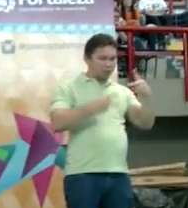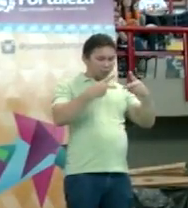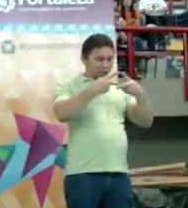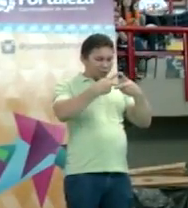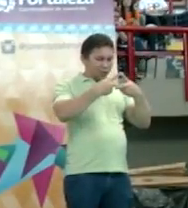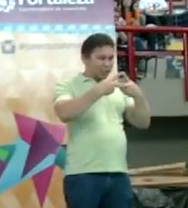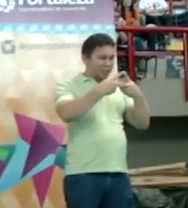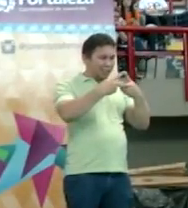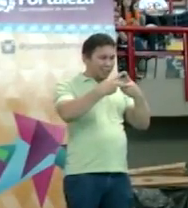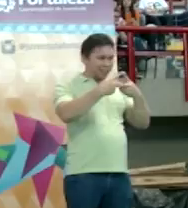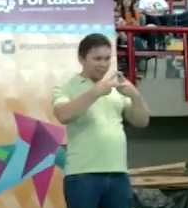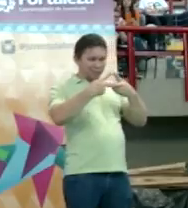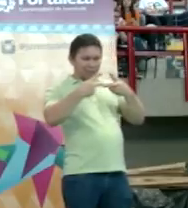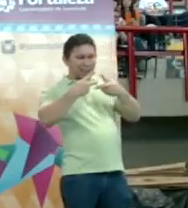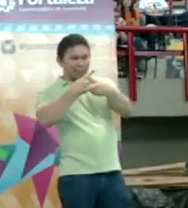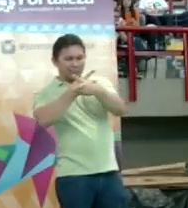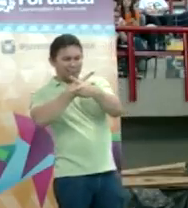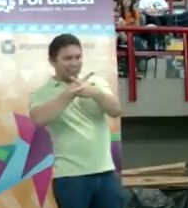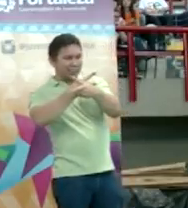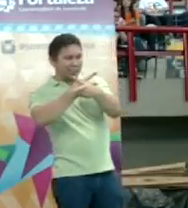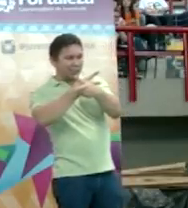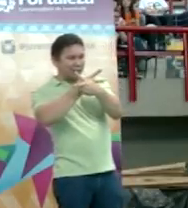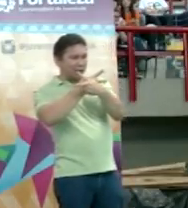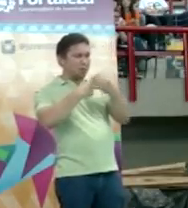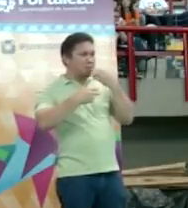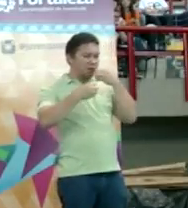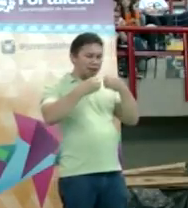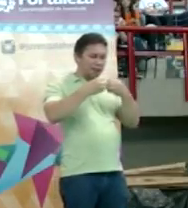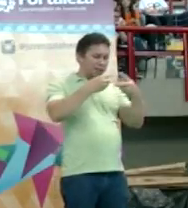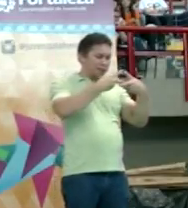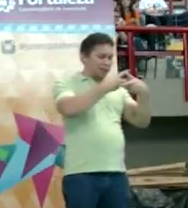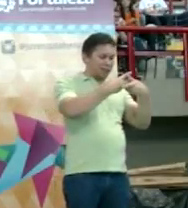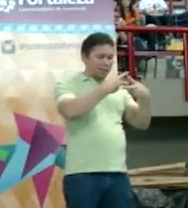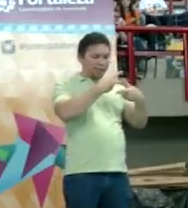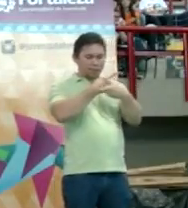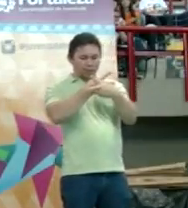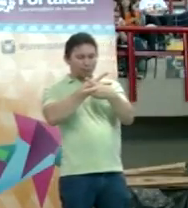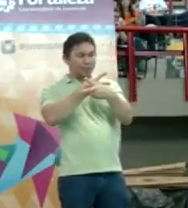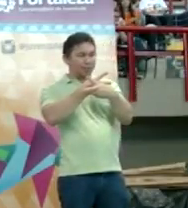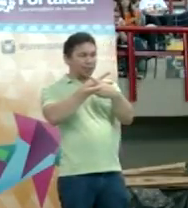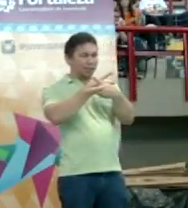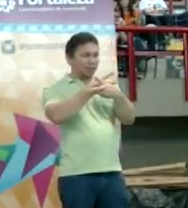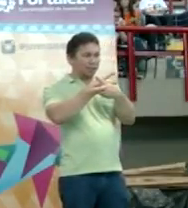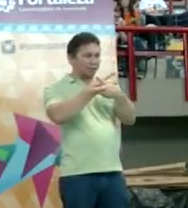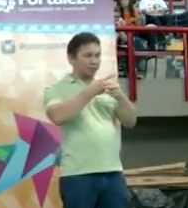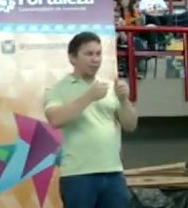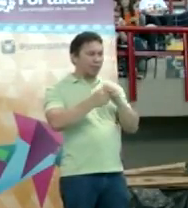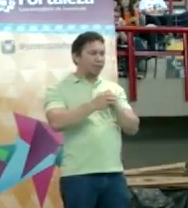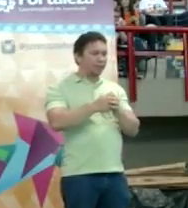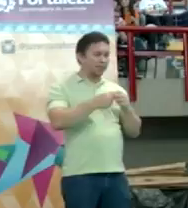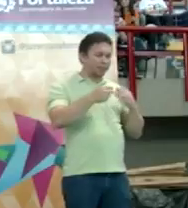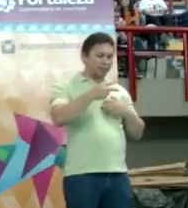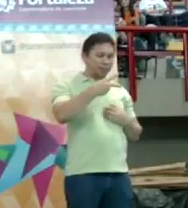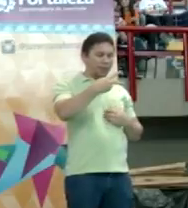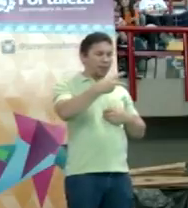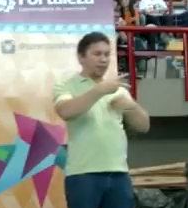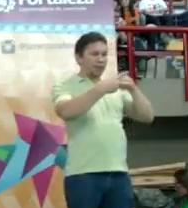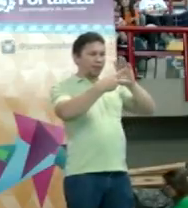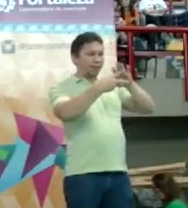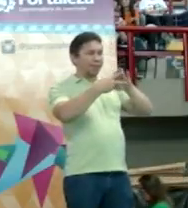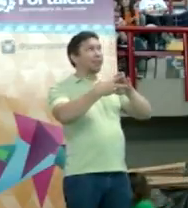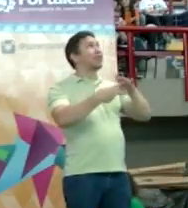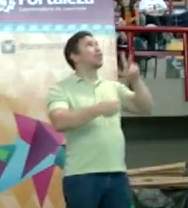Vocês conseguem enxergar dois triângulos vizinhos? Nos triângulos que são vizinhos, cada lado, ele é ou